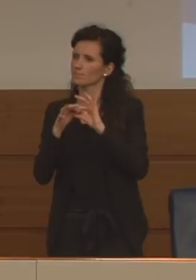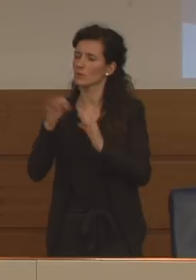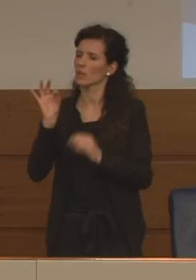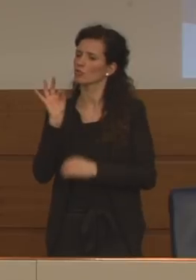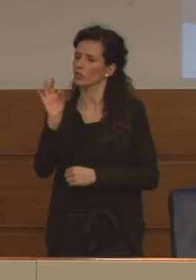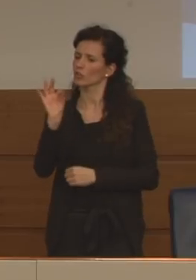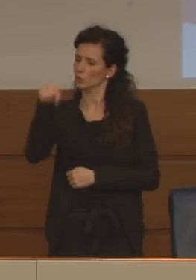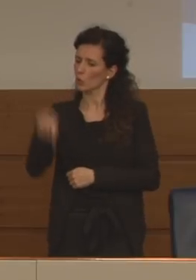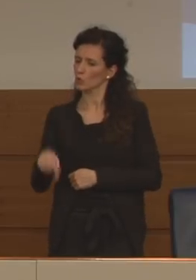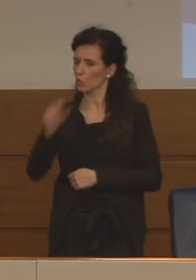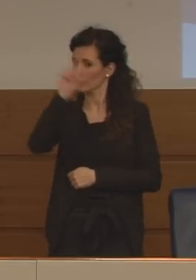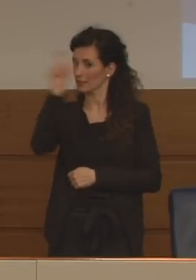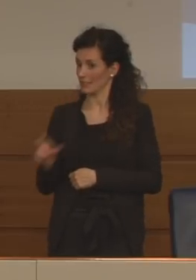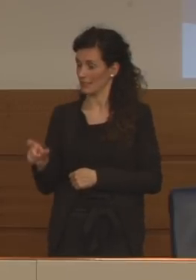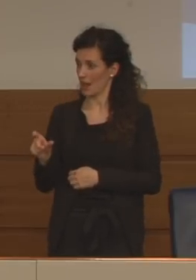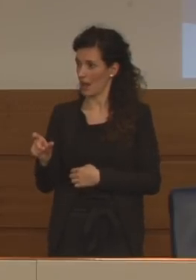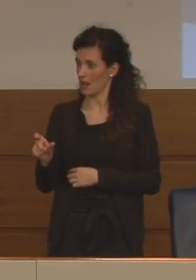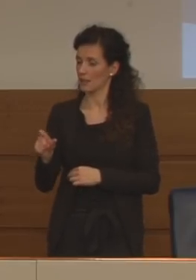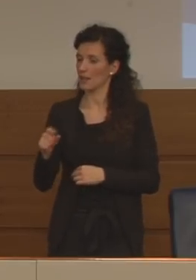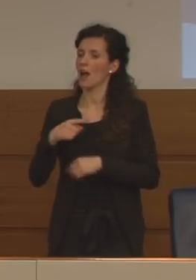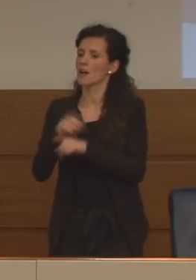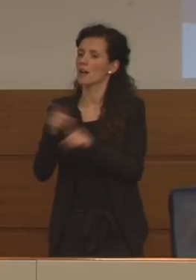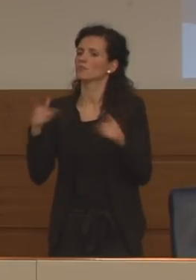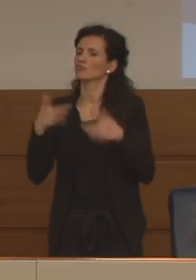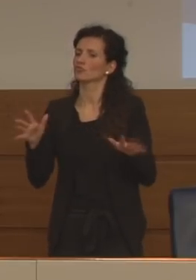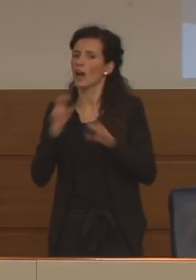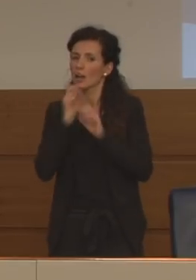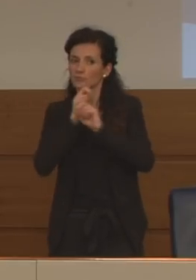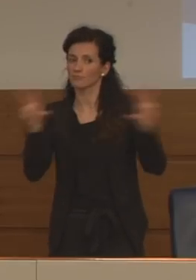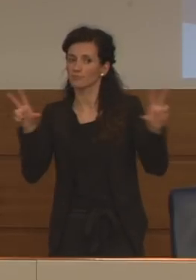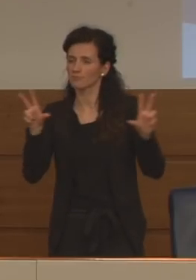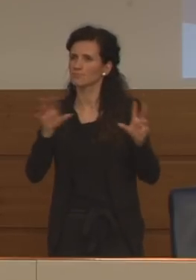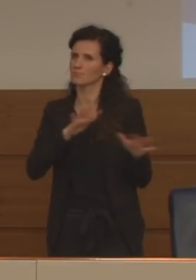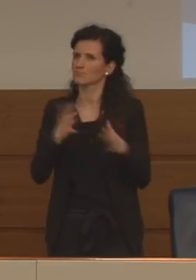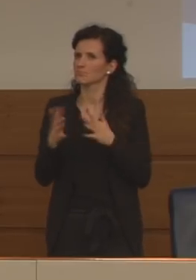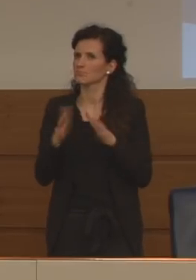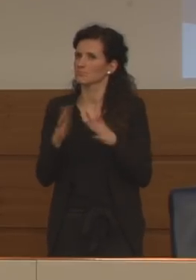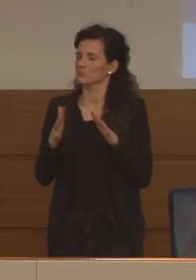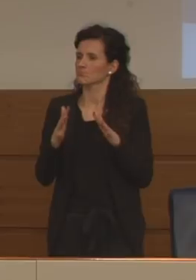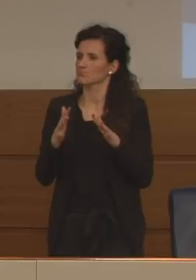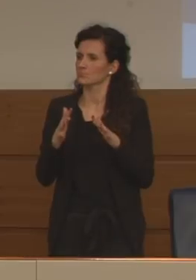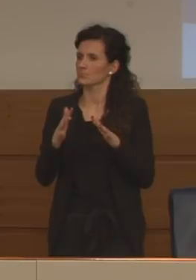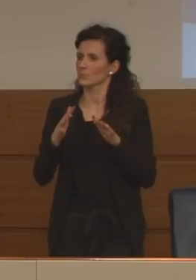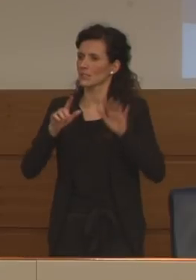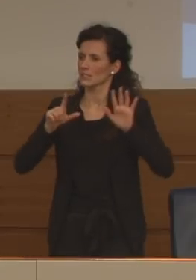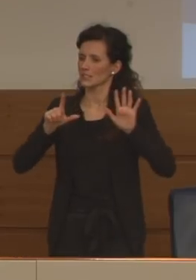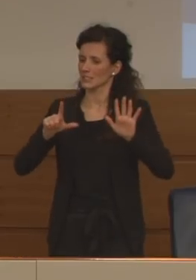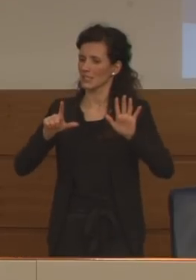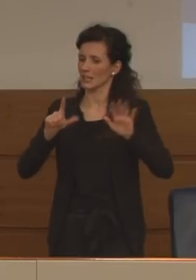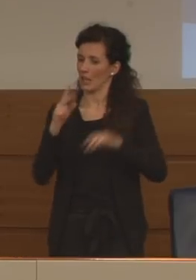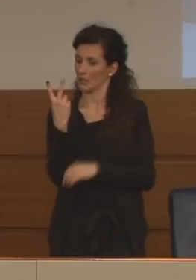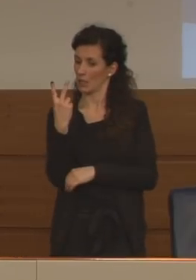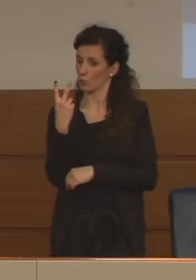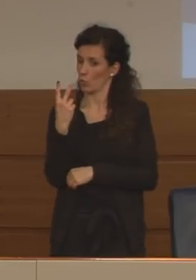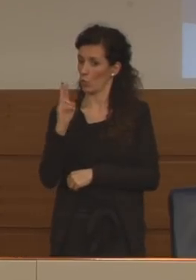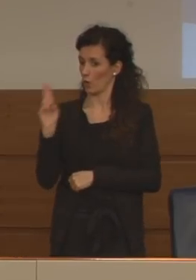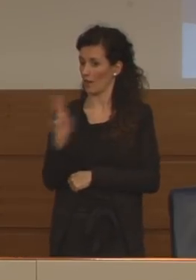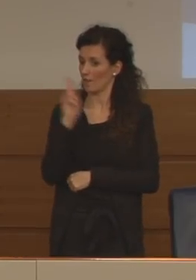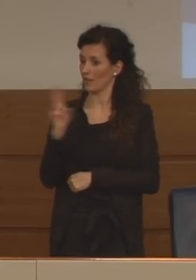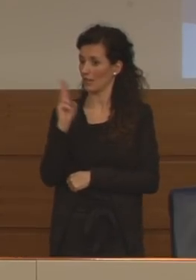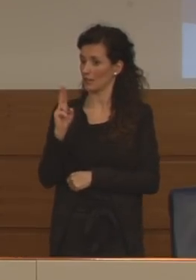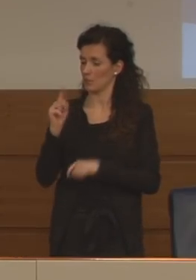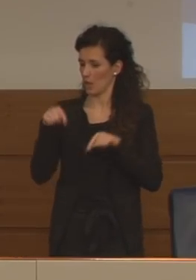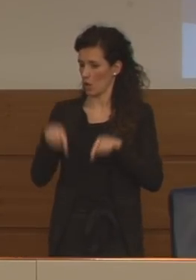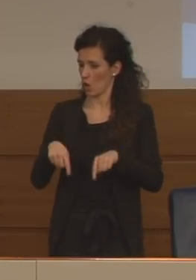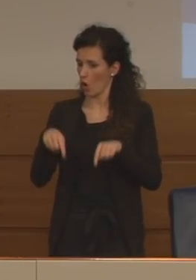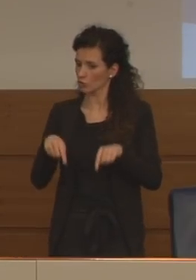sud ne avete accennato noi abbiamo calcolato che sono circa sono 72 le vittime nella giornata di oggi